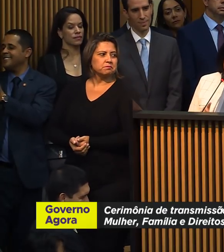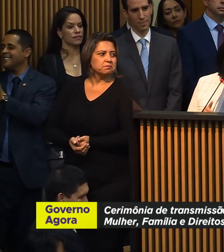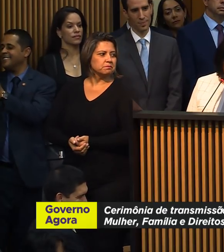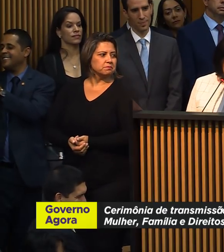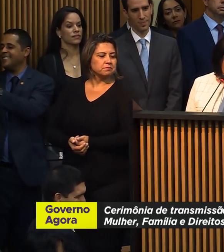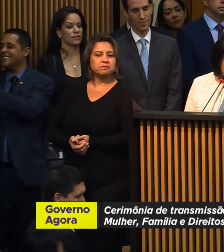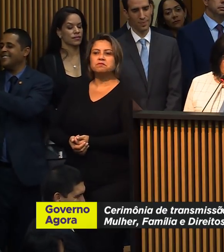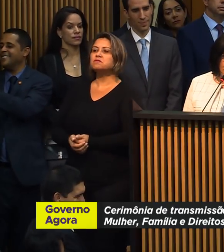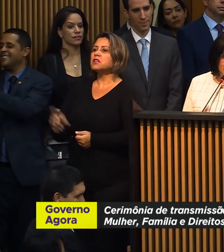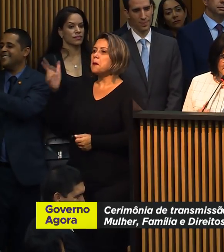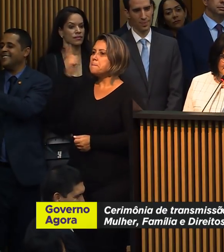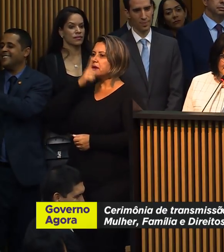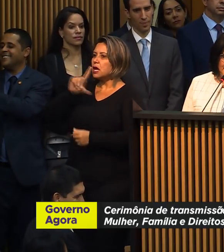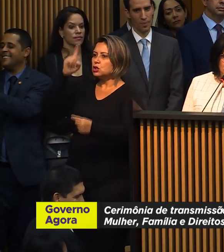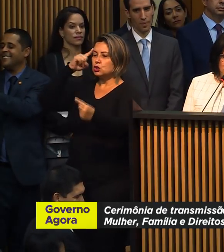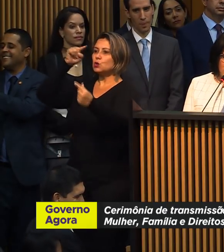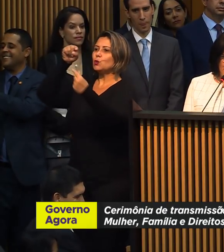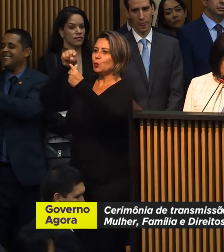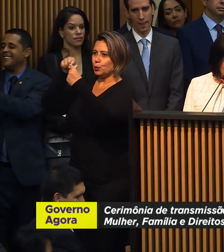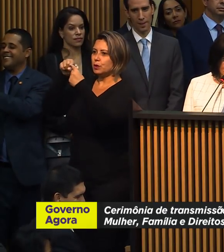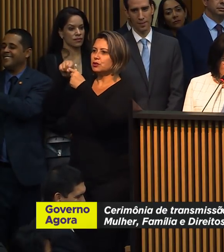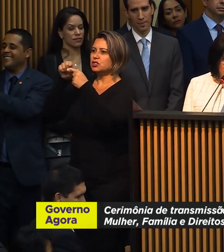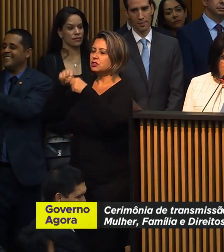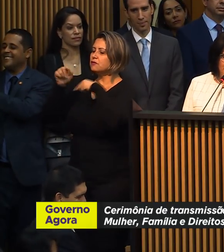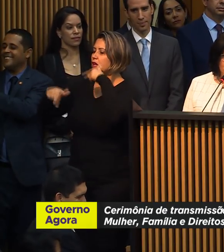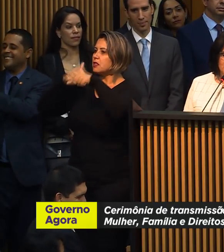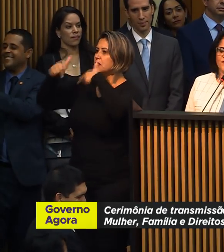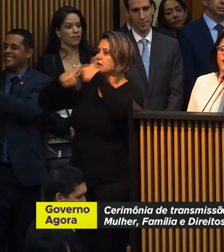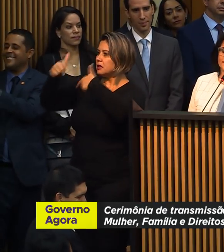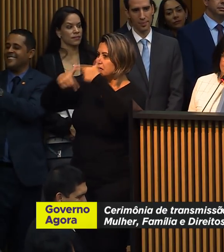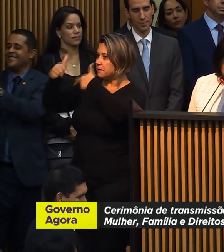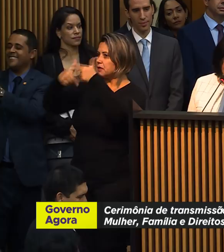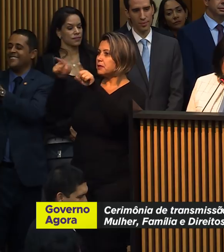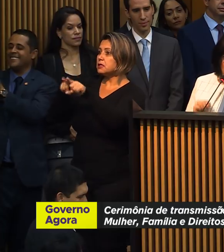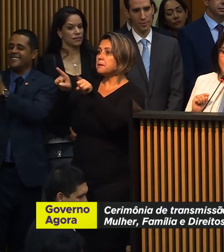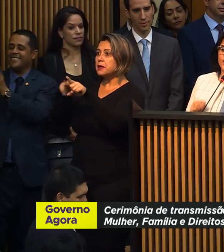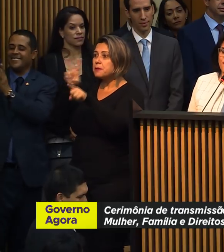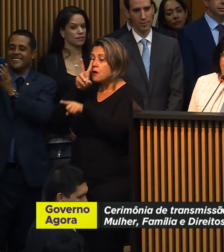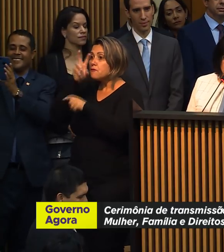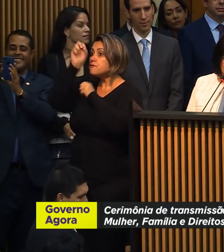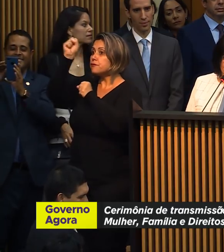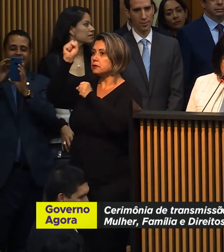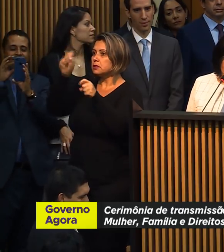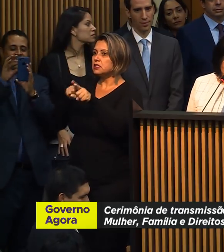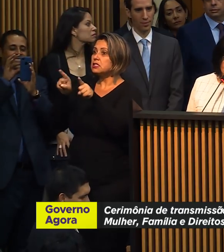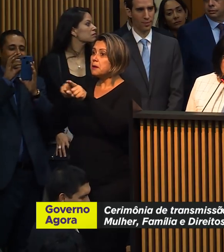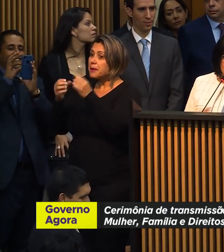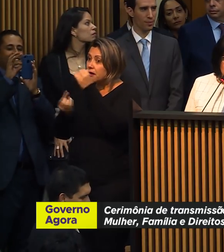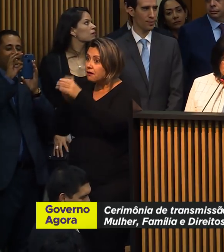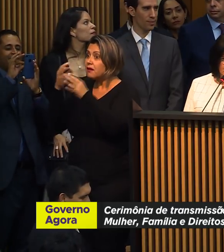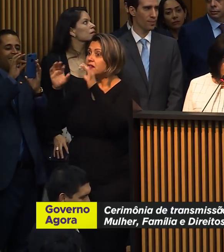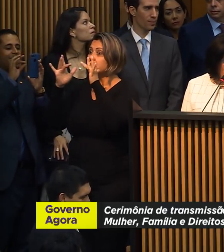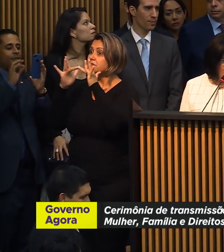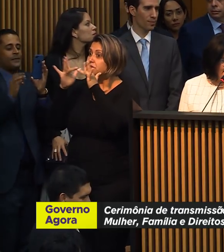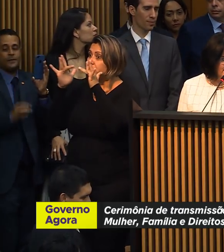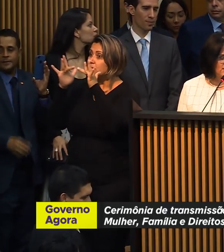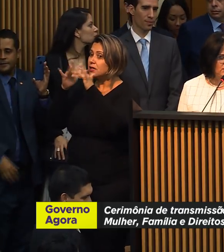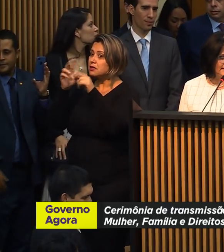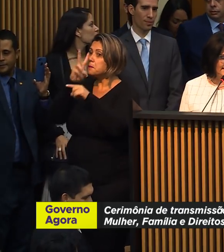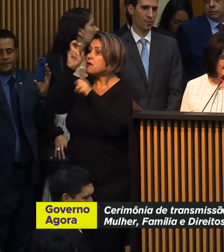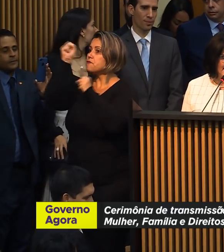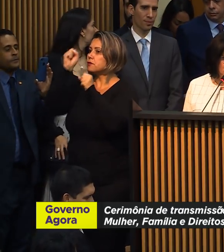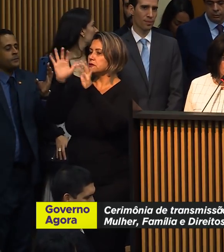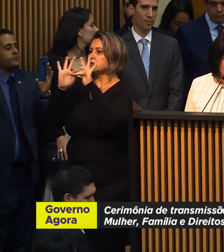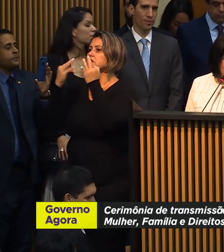Para alcançar nossos objetivos, trabalharemos de forma especial por políticas de fortalecimento de vínculos familiares, inclusive por meio